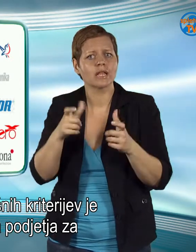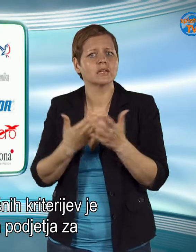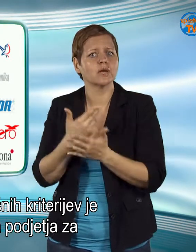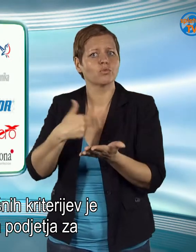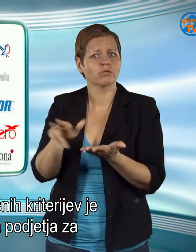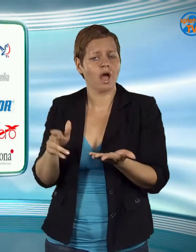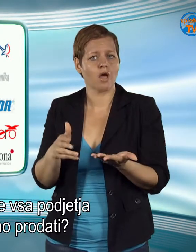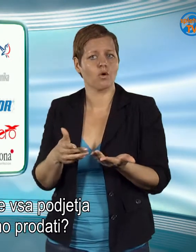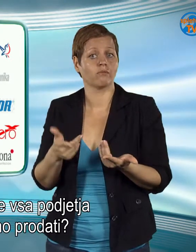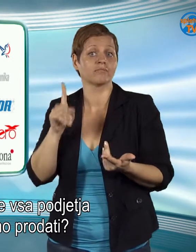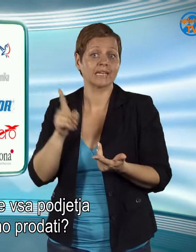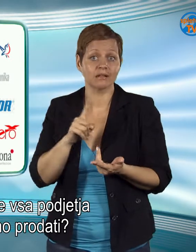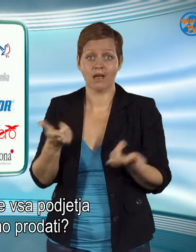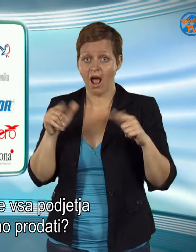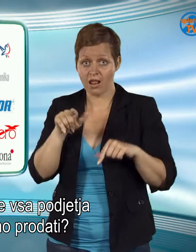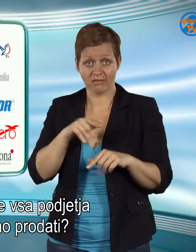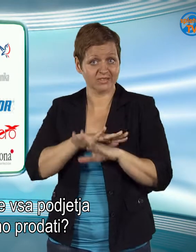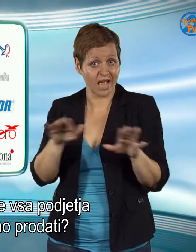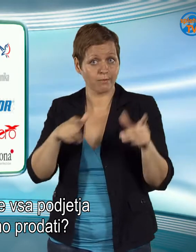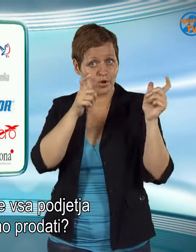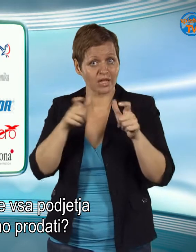vsa podjetja sploh namenjena prodaji.